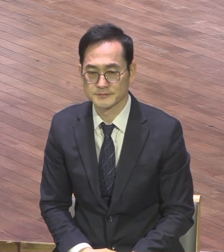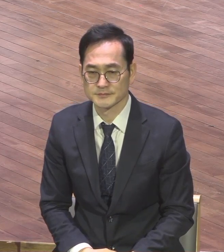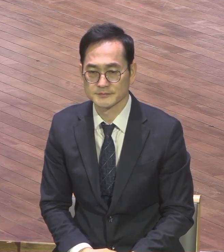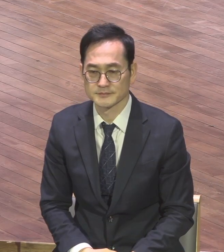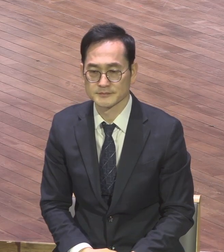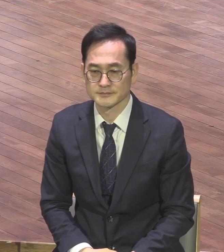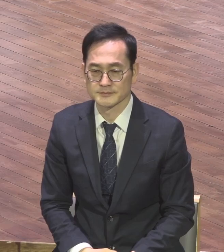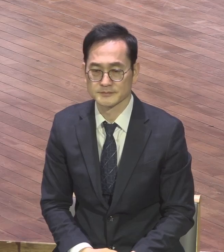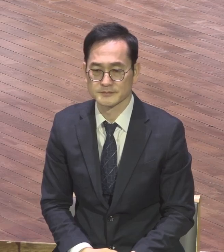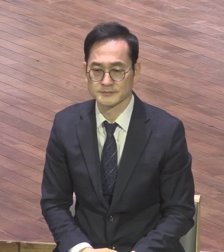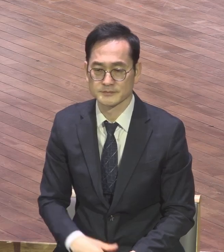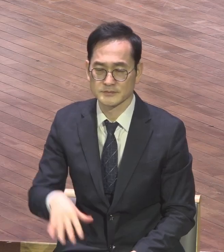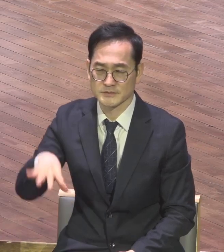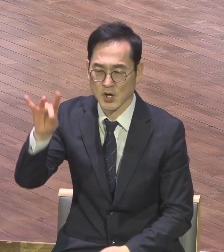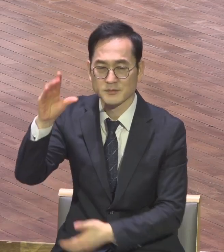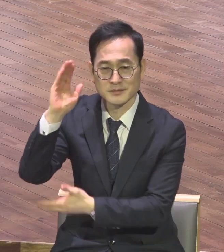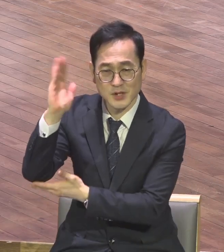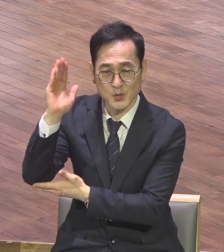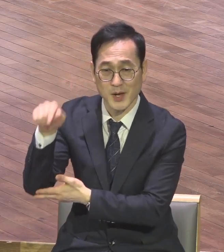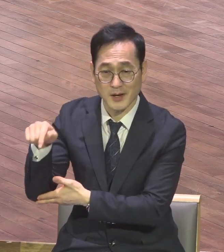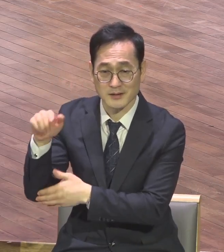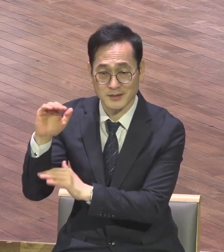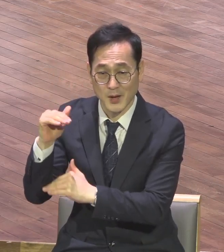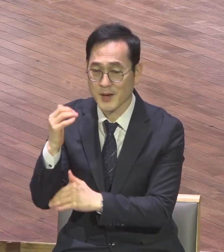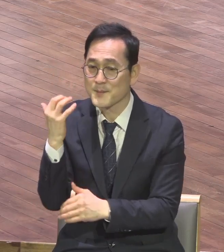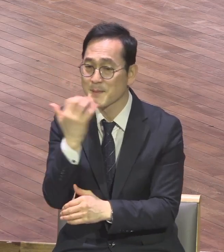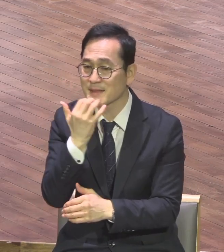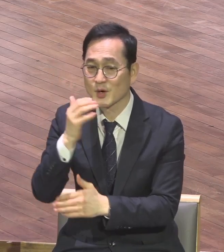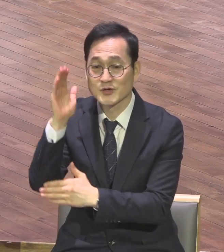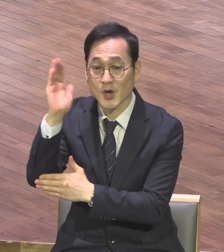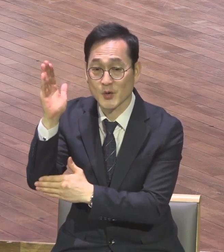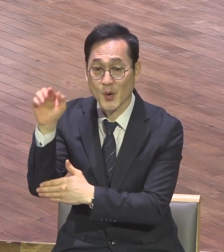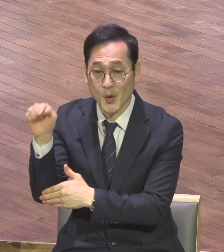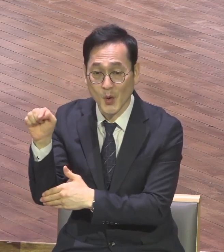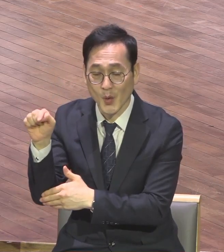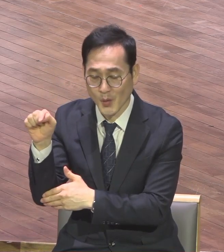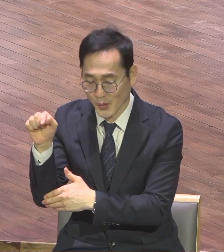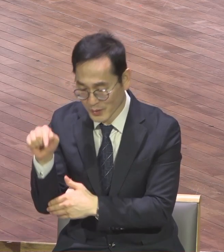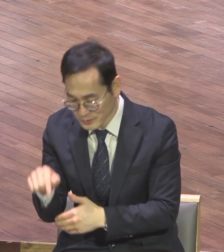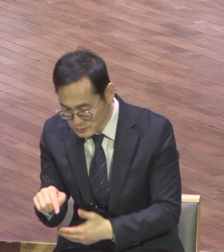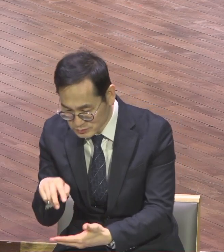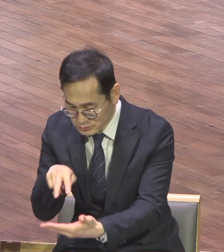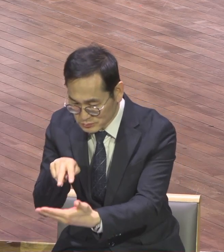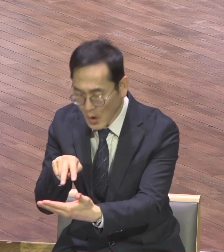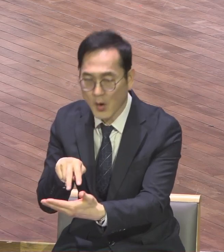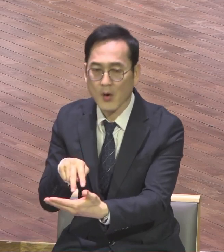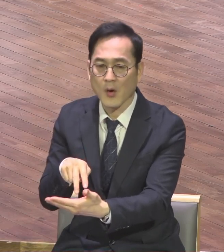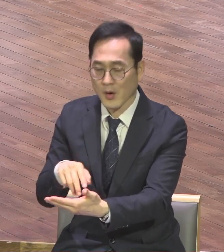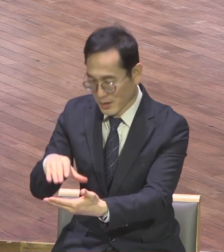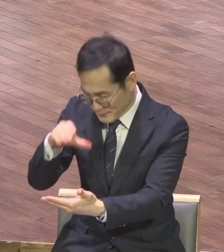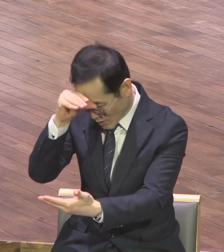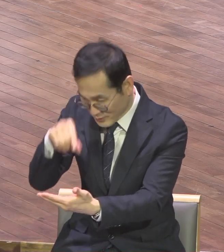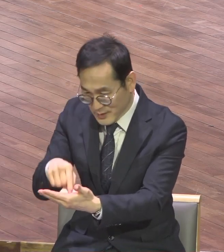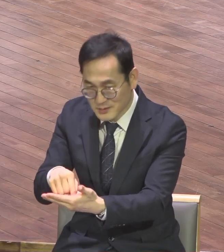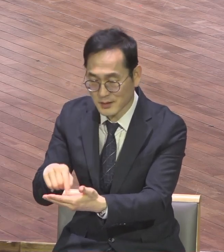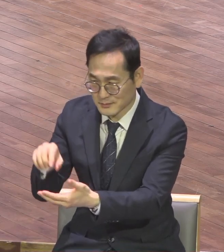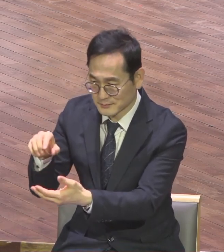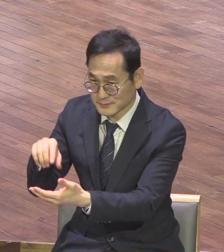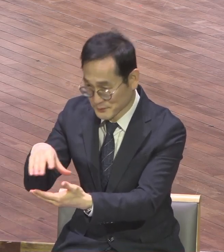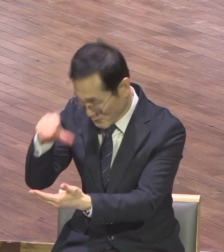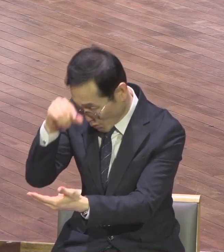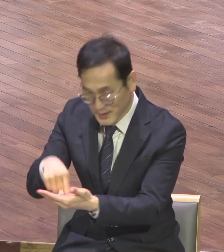설교. 그래서 이걸 지금 또 이 베드로의 설교를 설교의 모범으로 그렇게 불리고